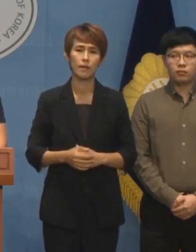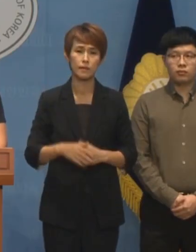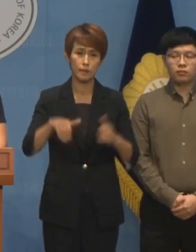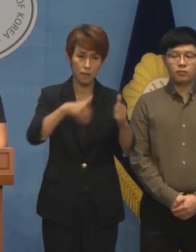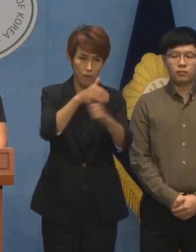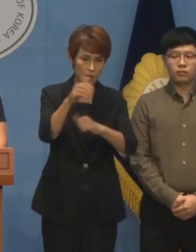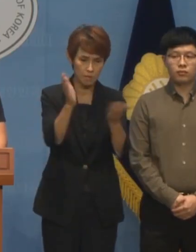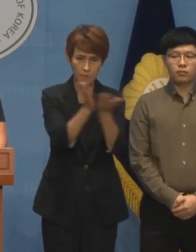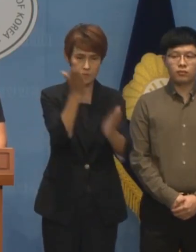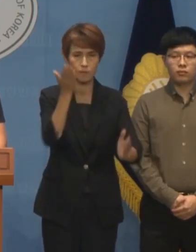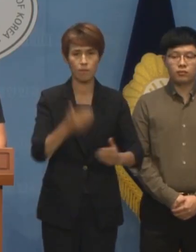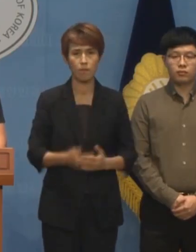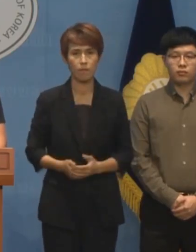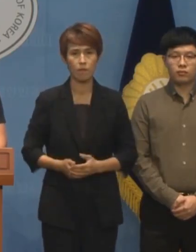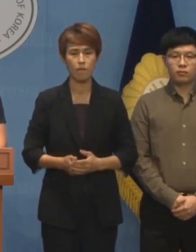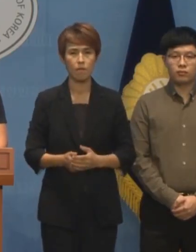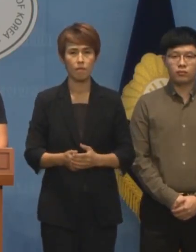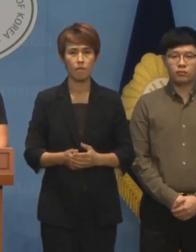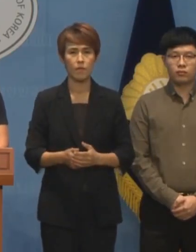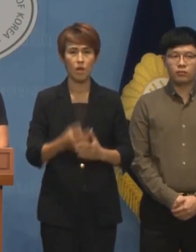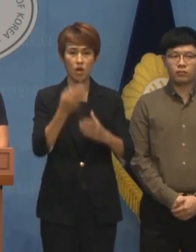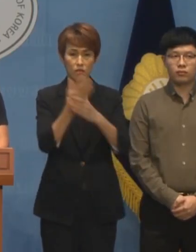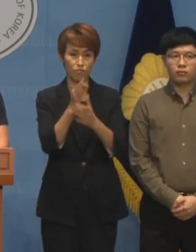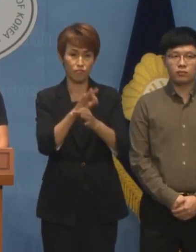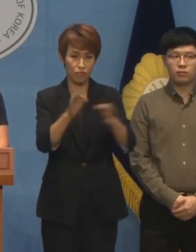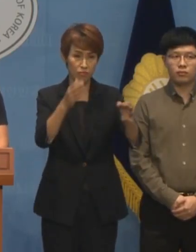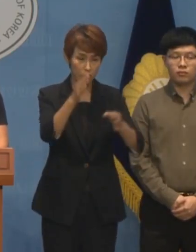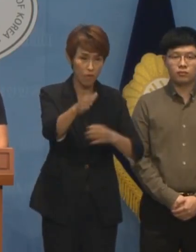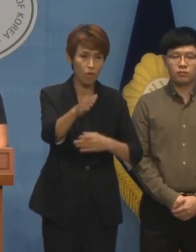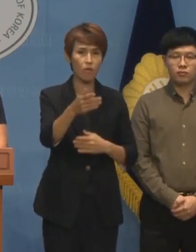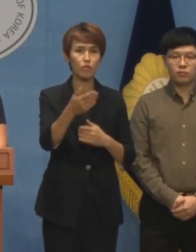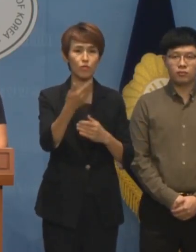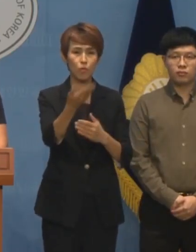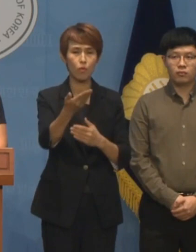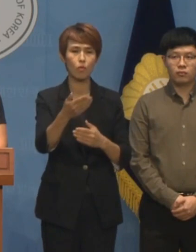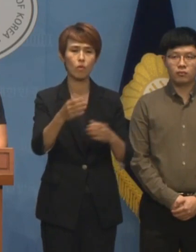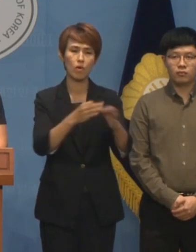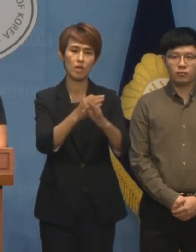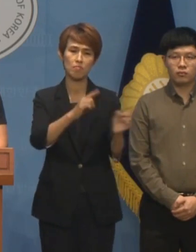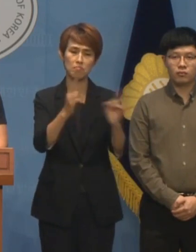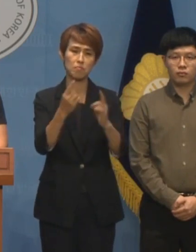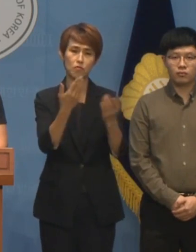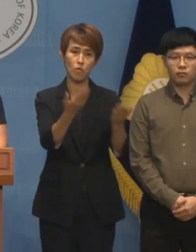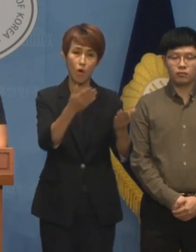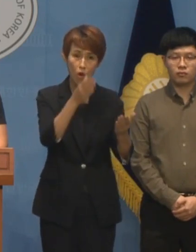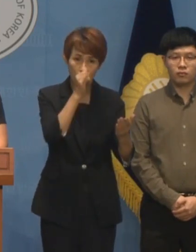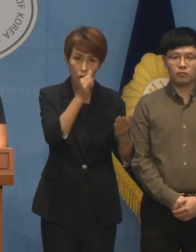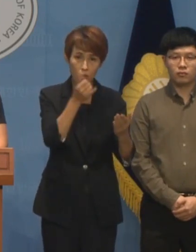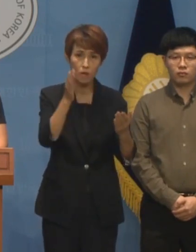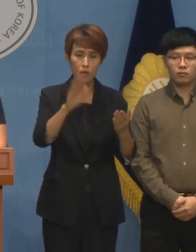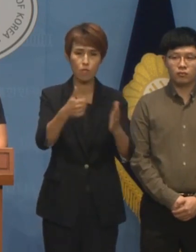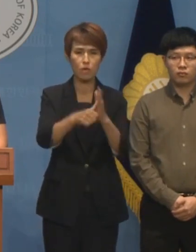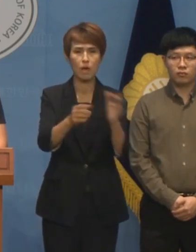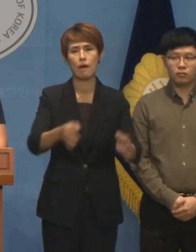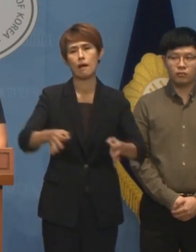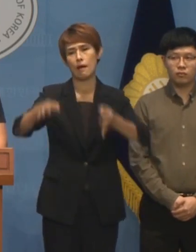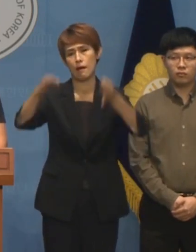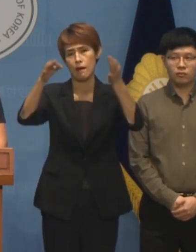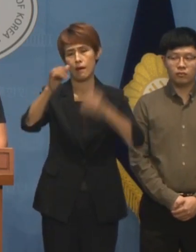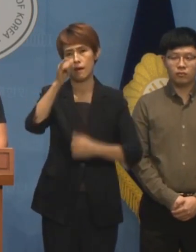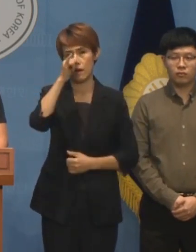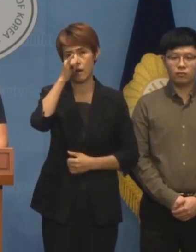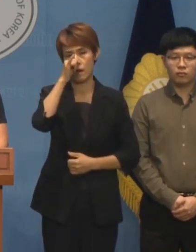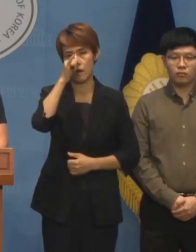불가능합니다. 현금성 복지는 단기적으로는 경기 부양을 일으킬지 모르나 장기적으로는 물가 상승을 부추기고